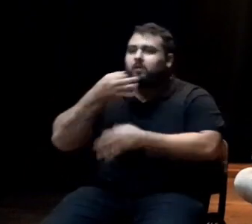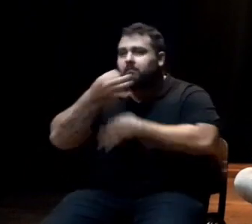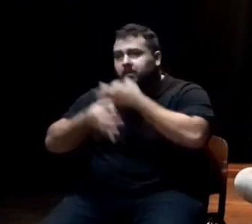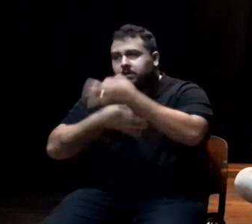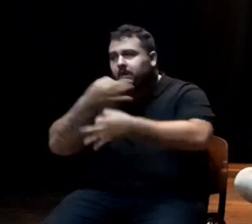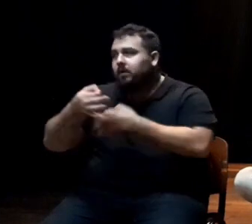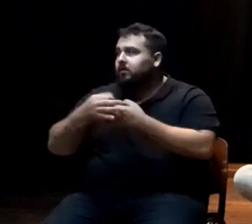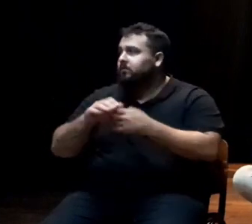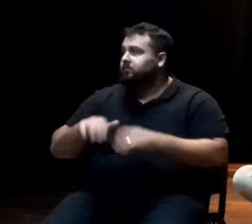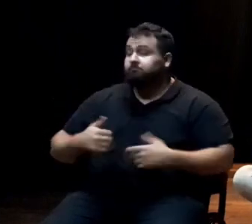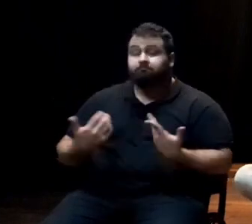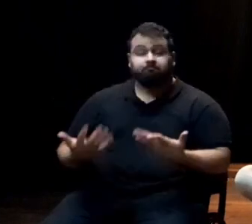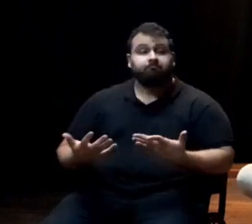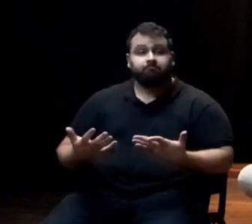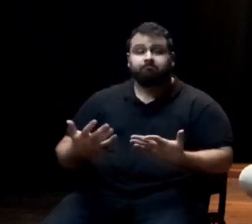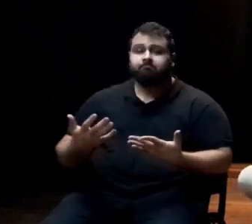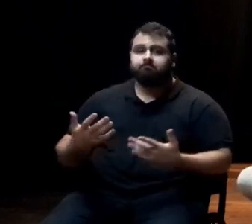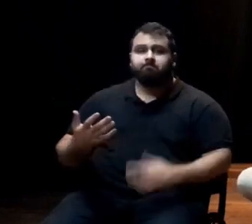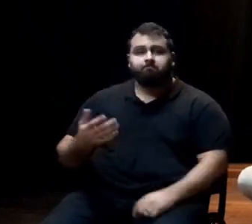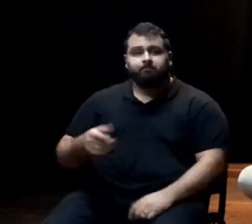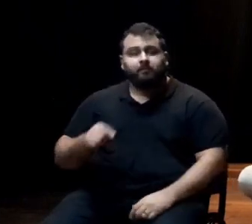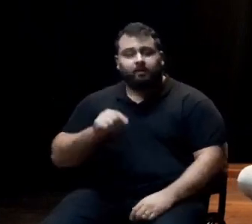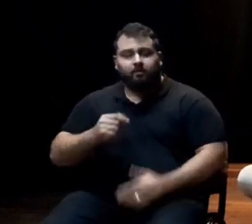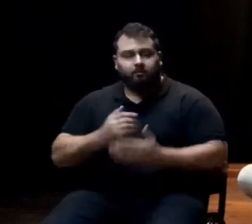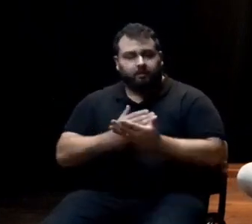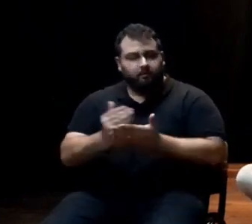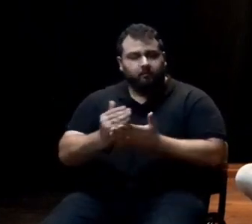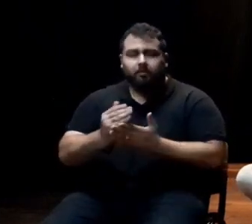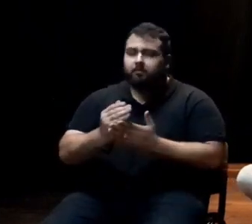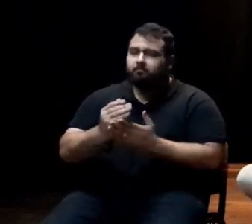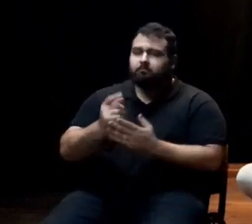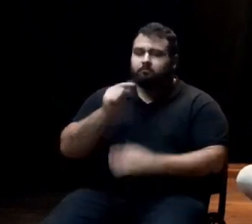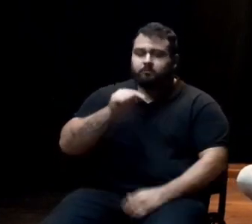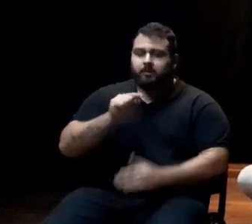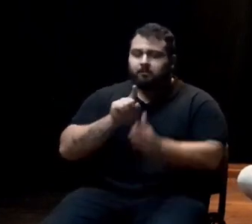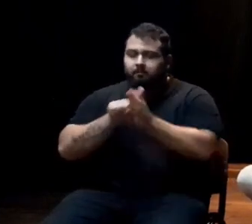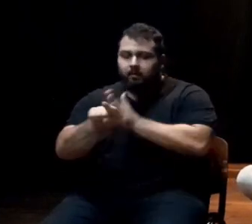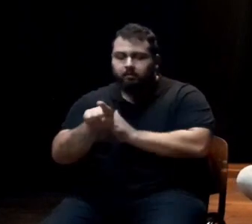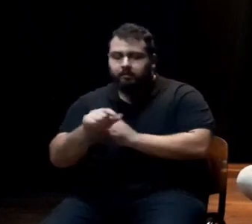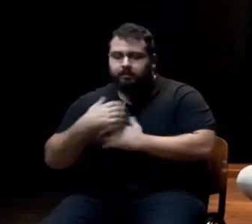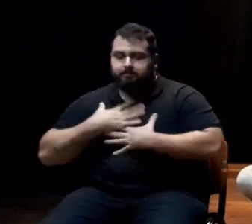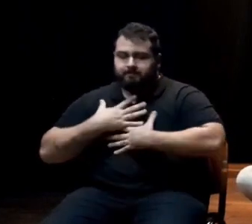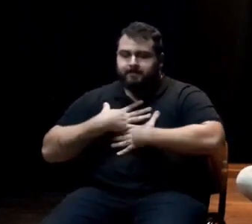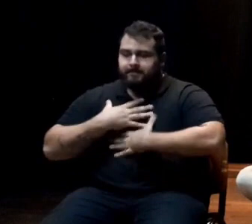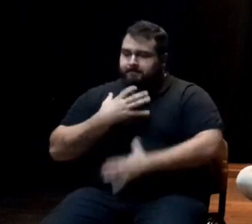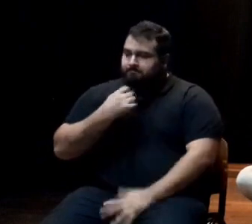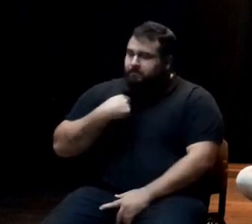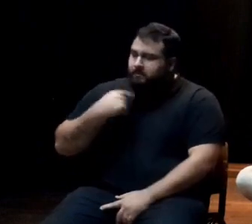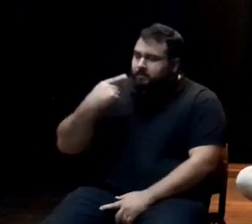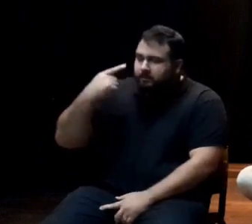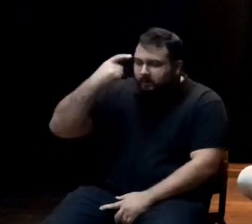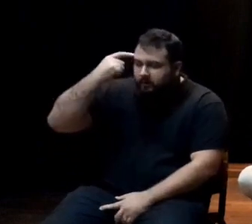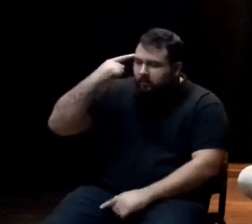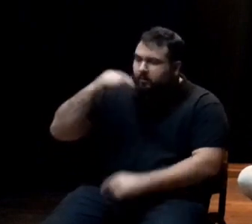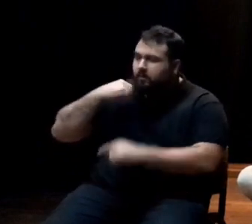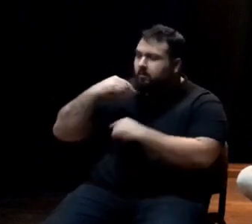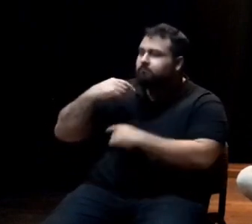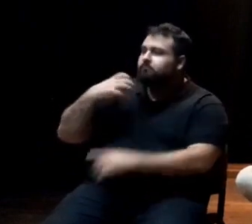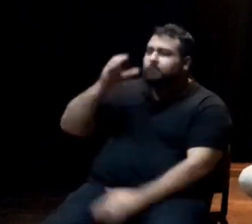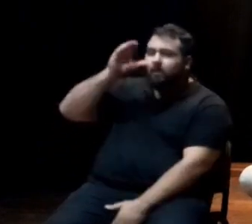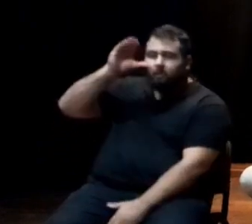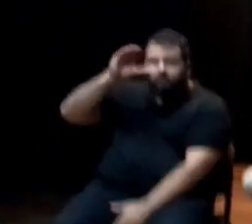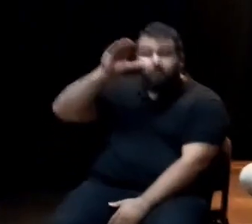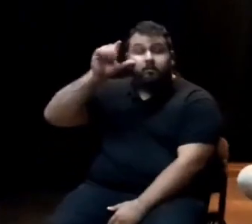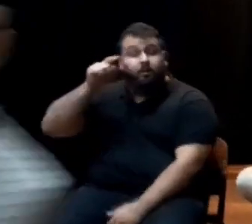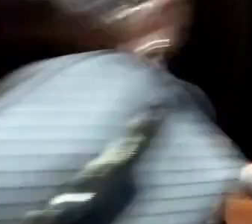enfim. Bom, eu queria começar por uma pergunta, assim, que, na verdade, é uma coisa que me instiga muito. que